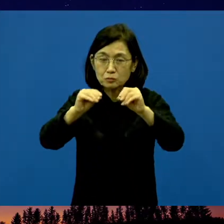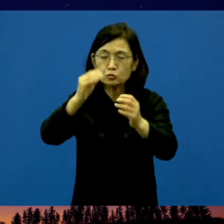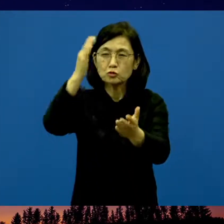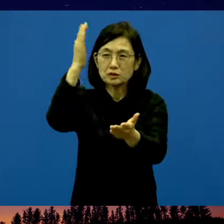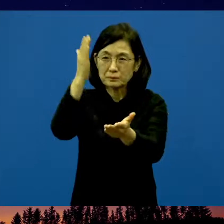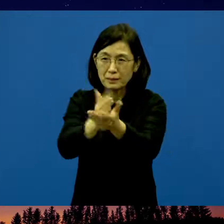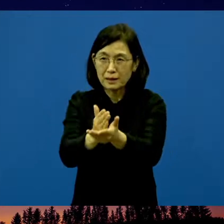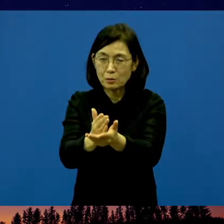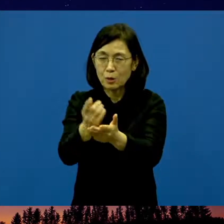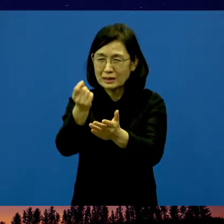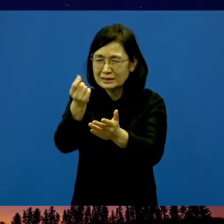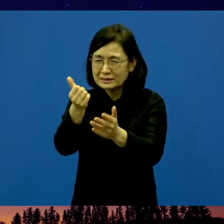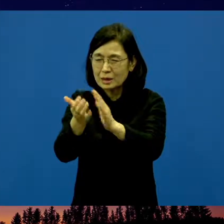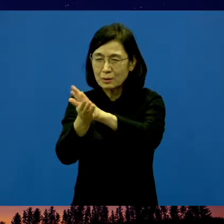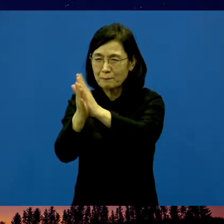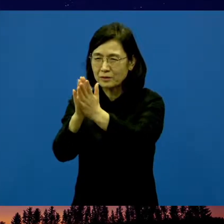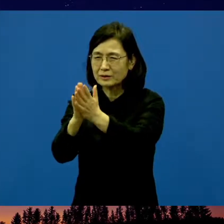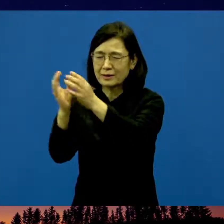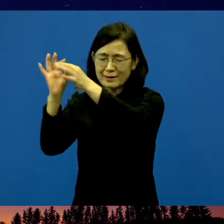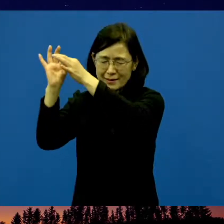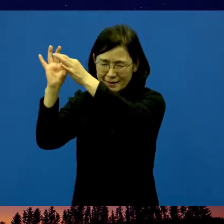작은 변화도 일어나고 있지 않다면